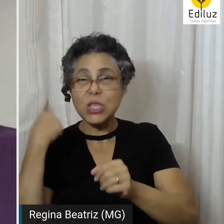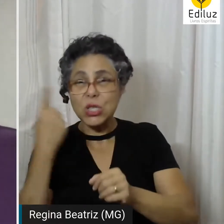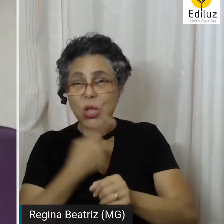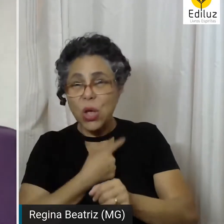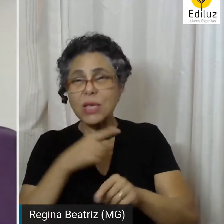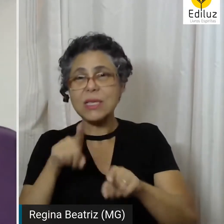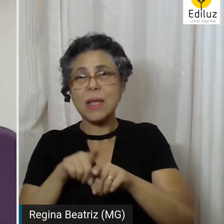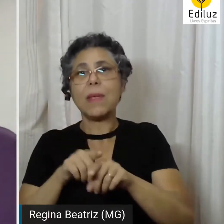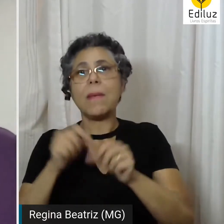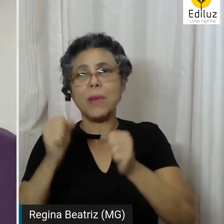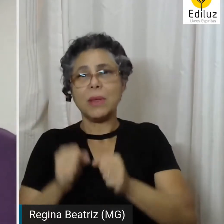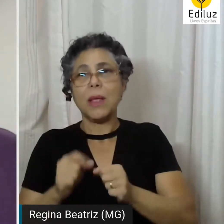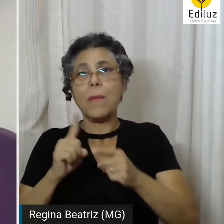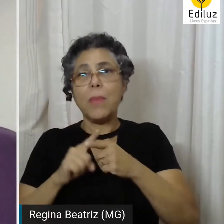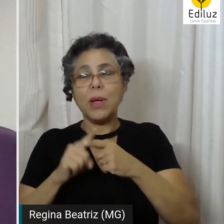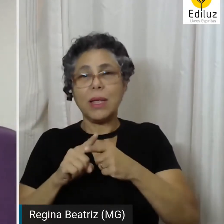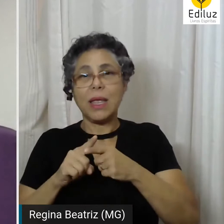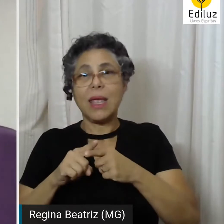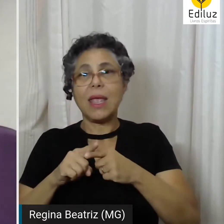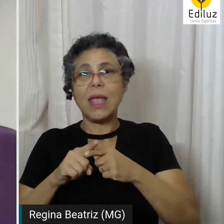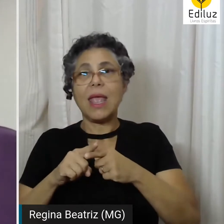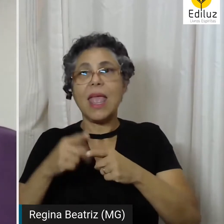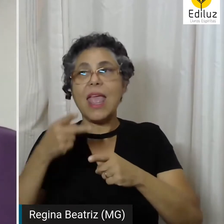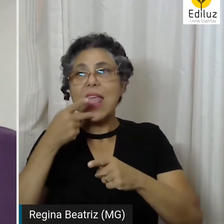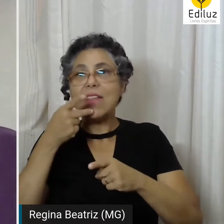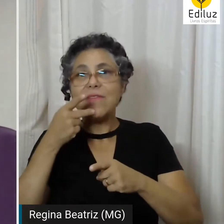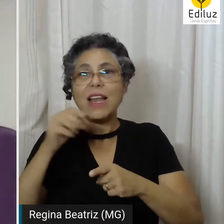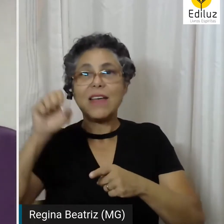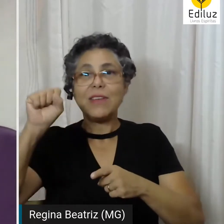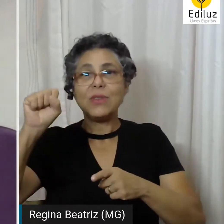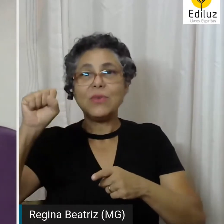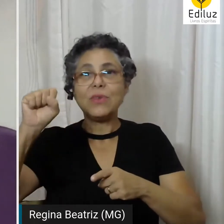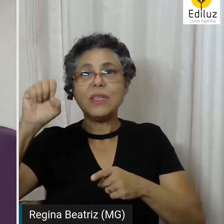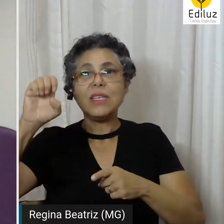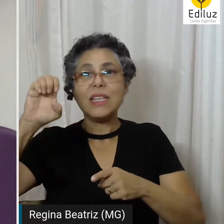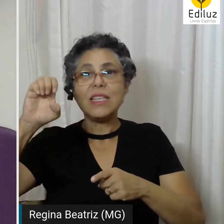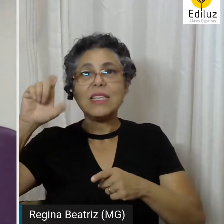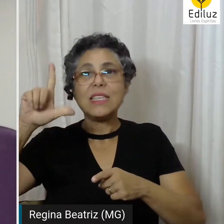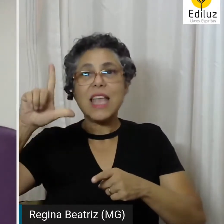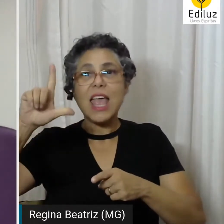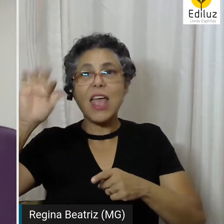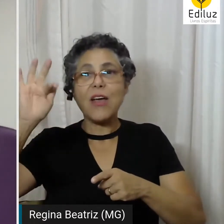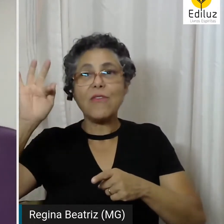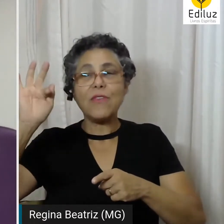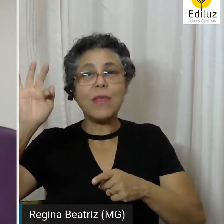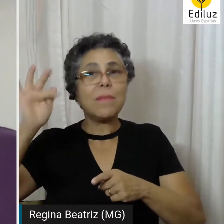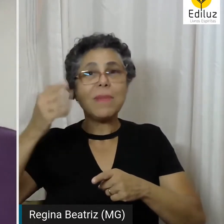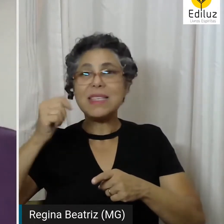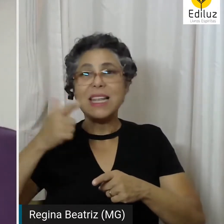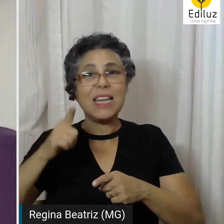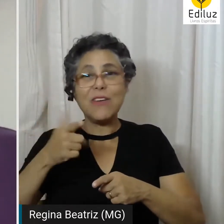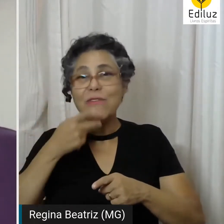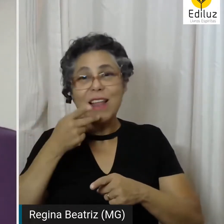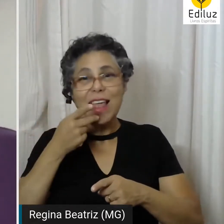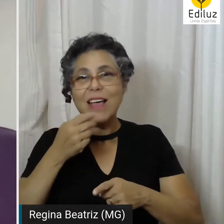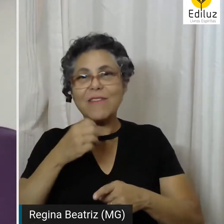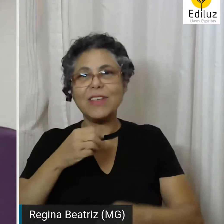self e não se dirigia ao ego, porque sabia da vaidade